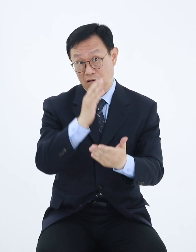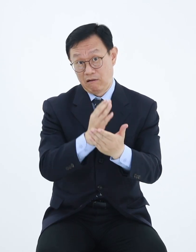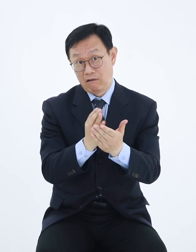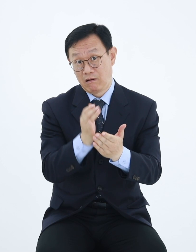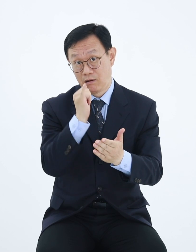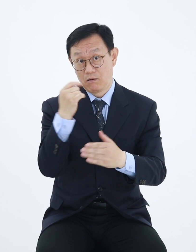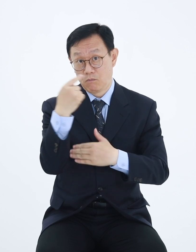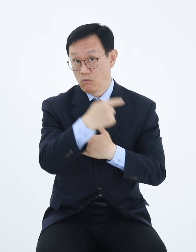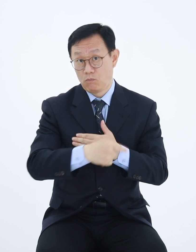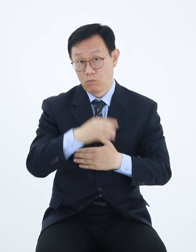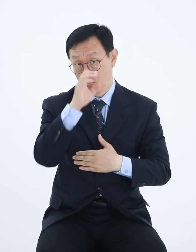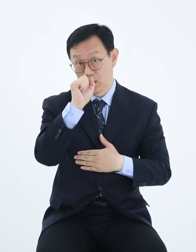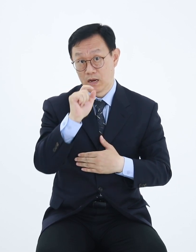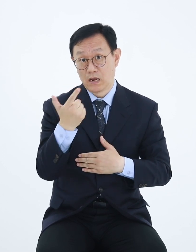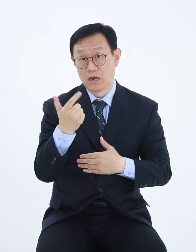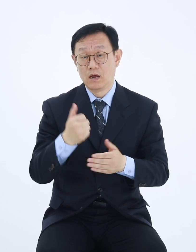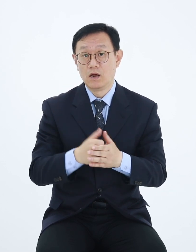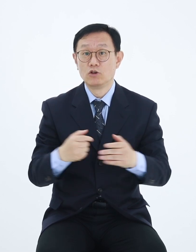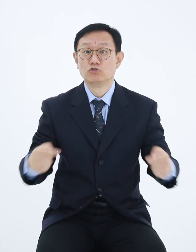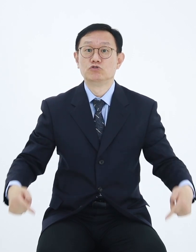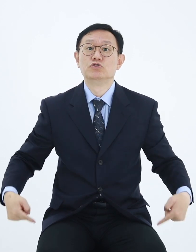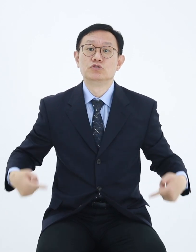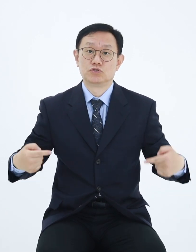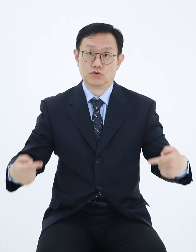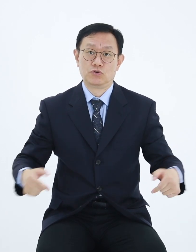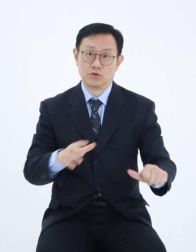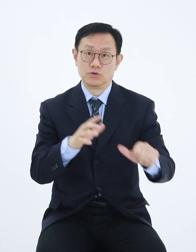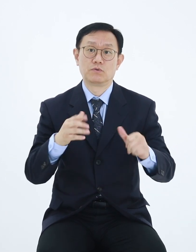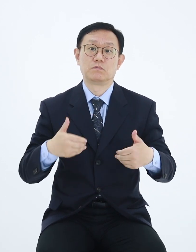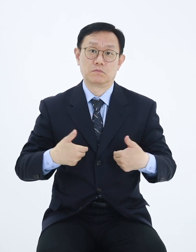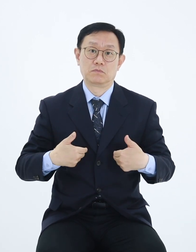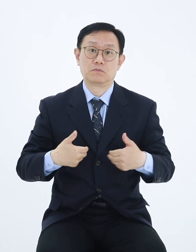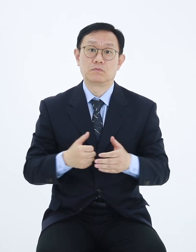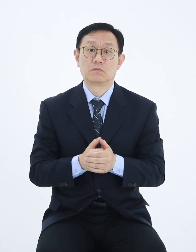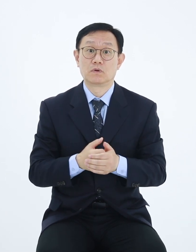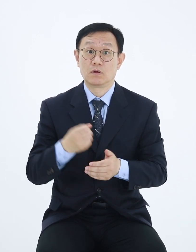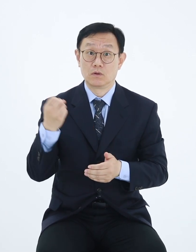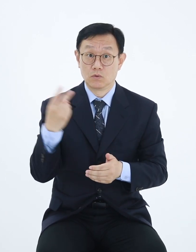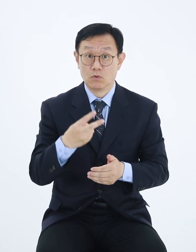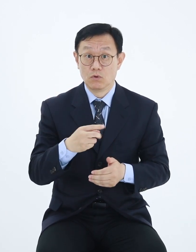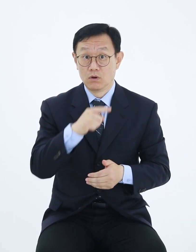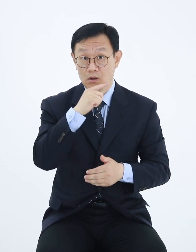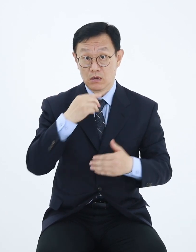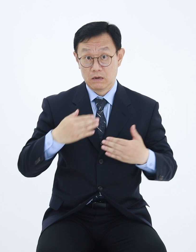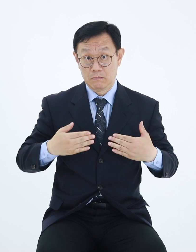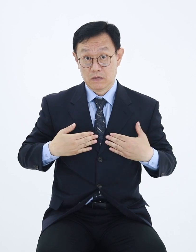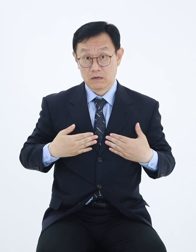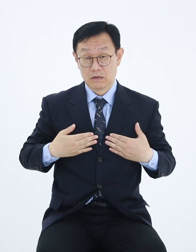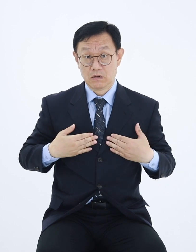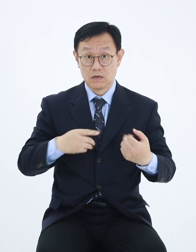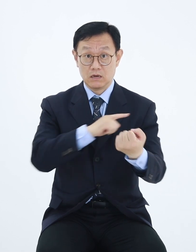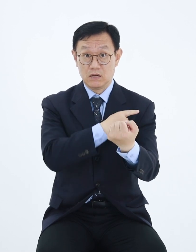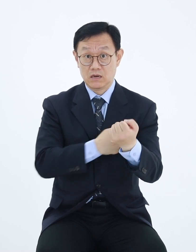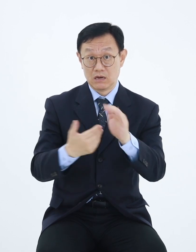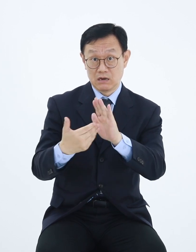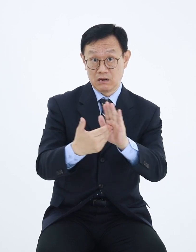상태가 좋지 않을 때는 휠체어를 이용해야 했습니다 또한 폐질환과 면역 결핍증 때문에 정기적으로